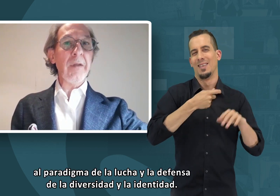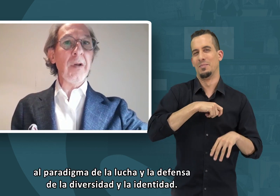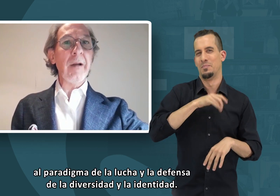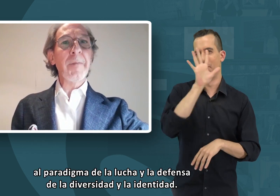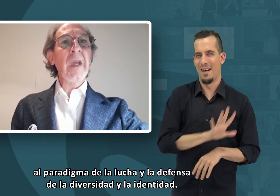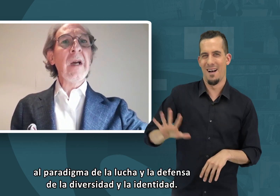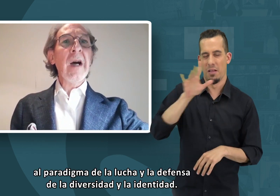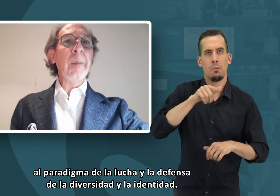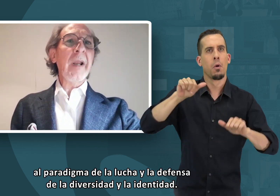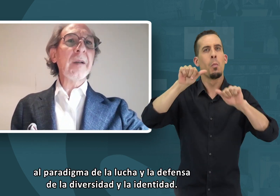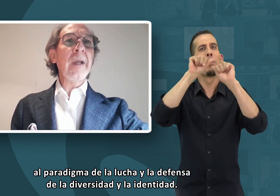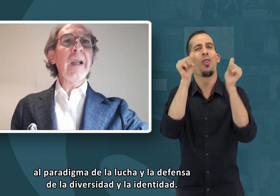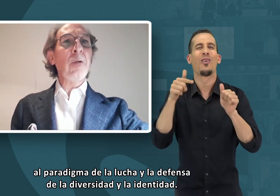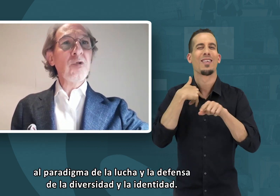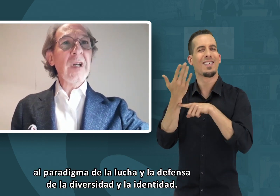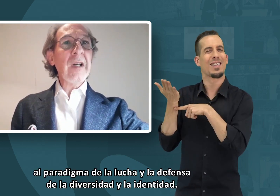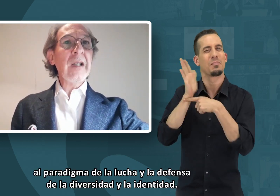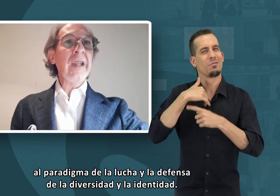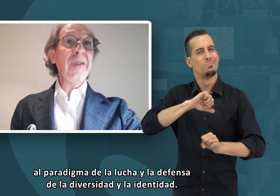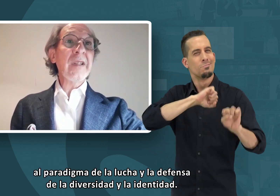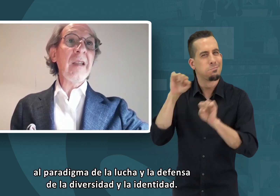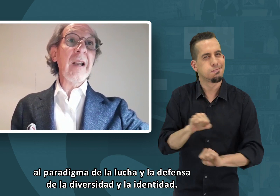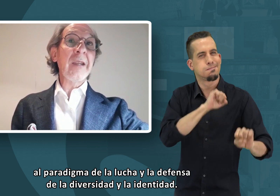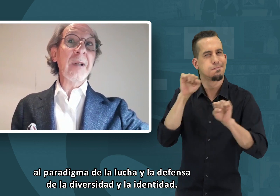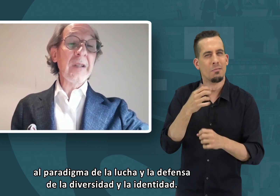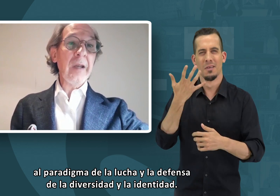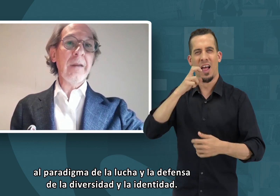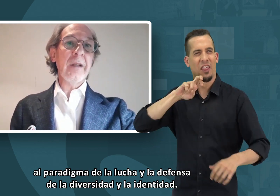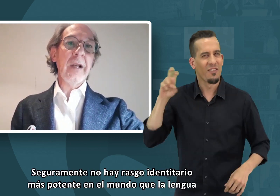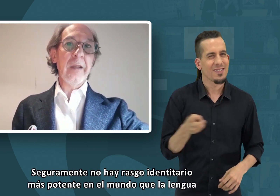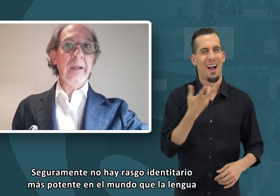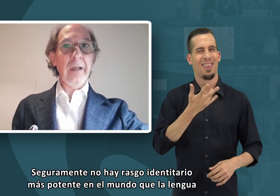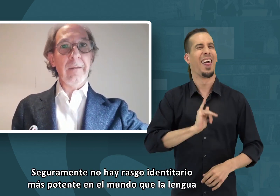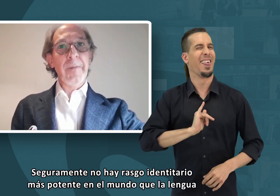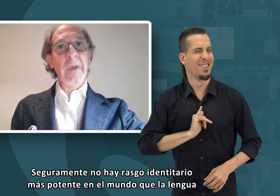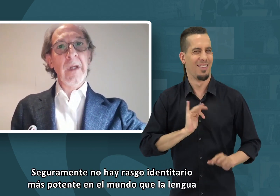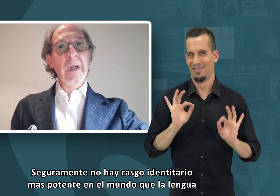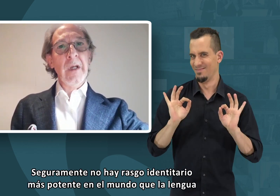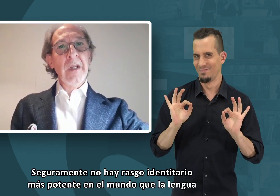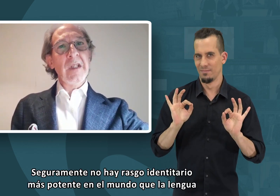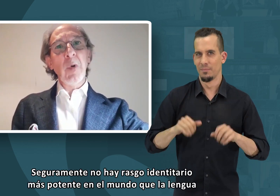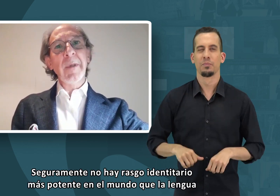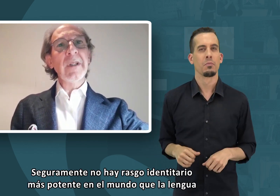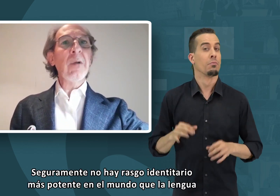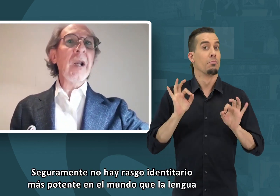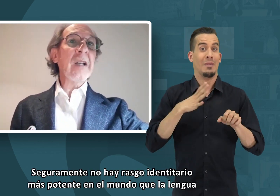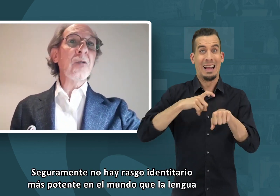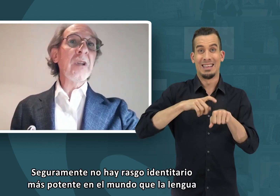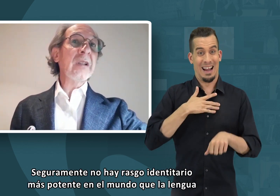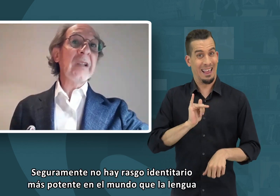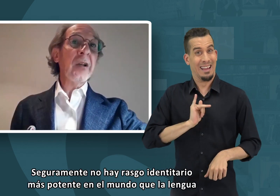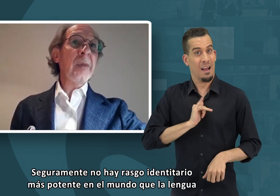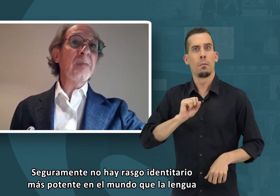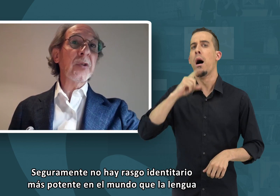legislación nacional, al paradigma de la lucha y la defensa de la diversidad y la identidad. Seguramente no hay